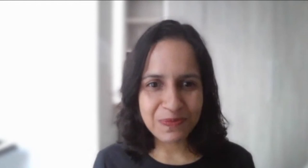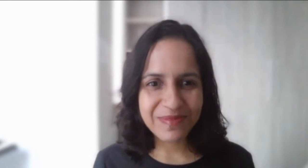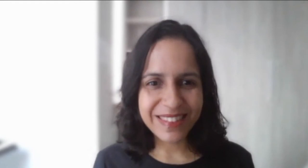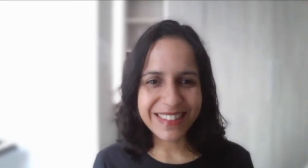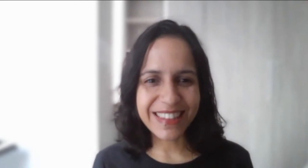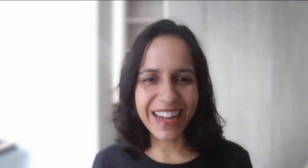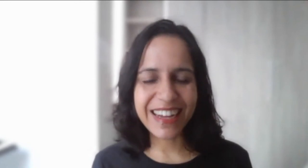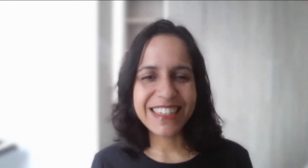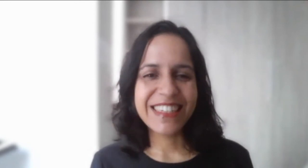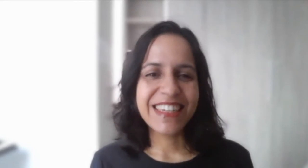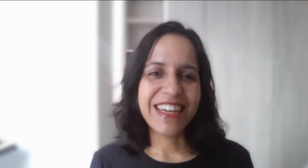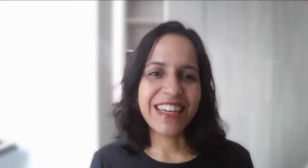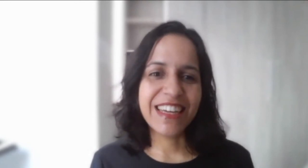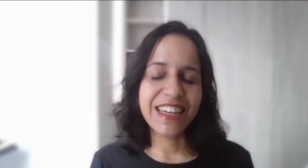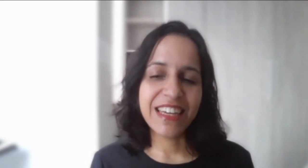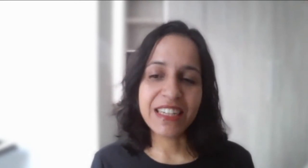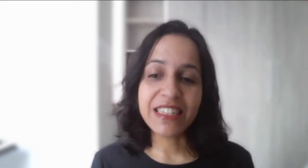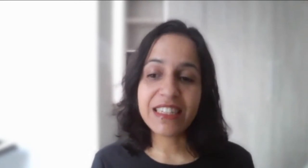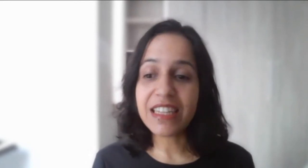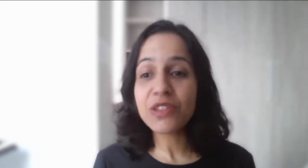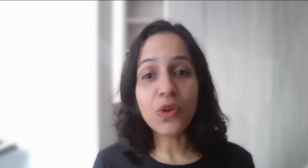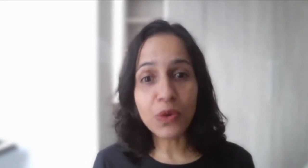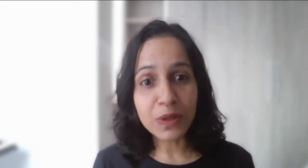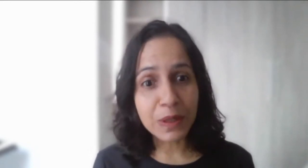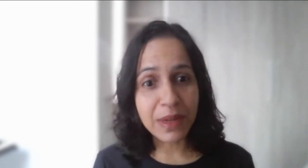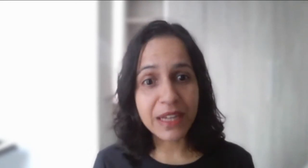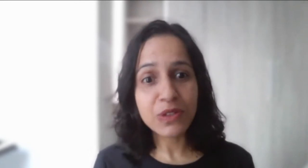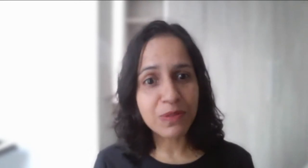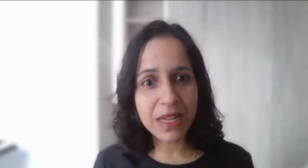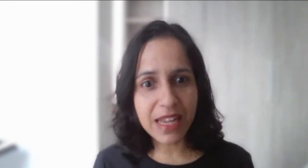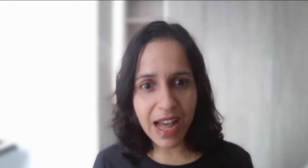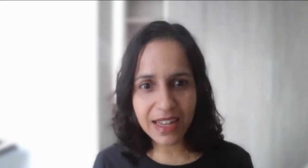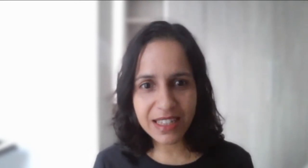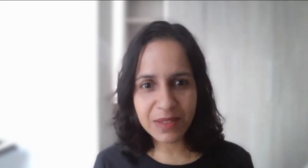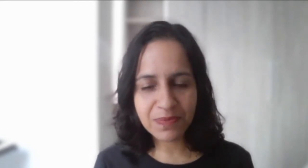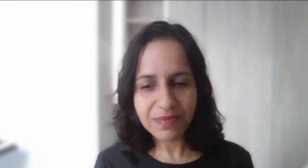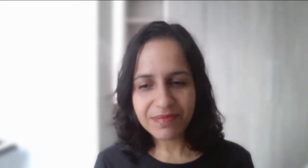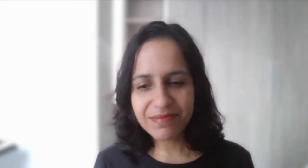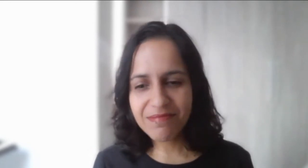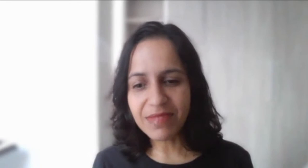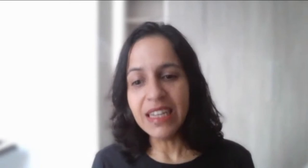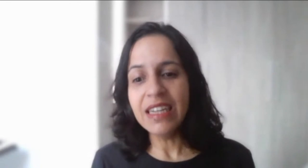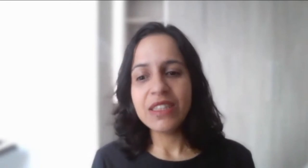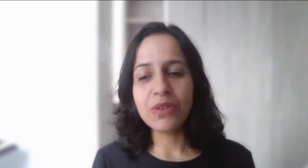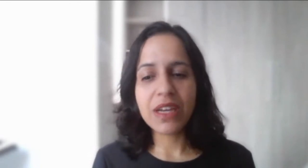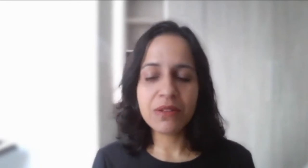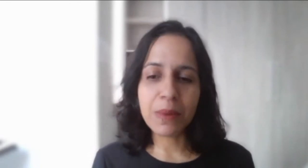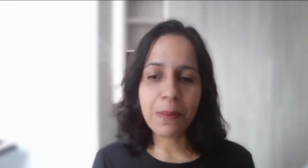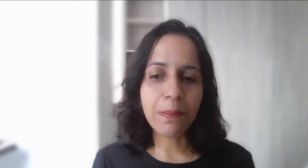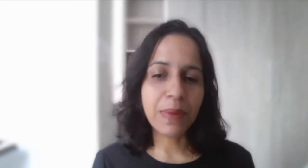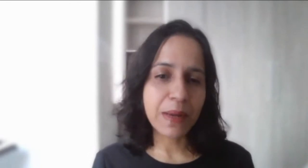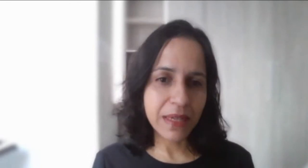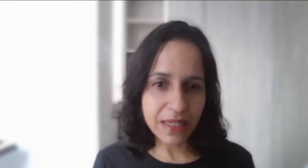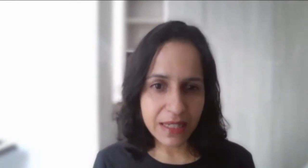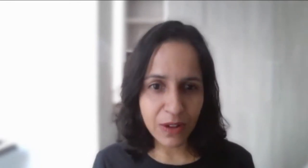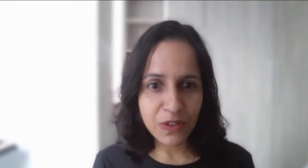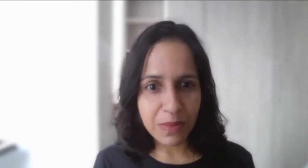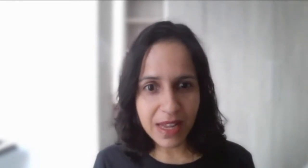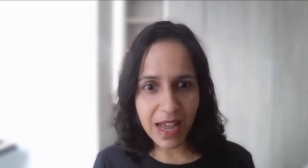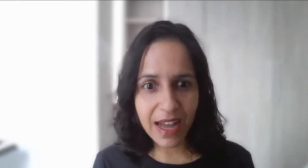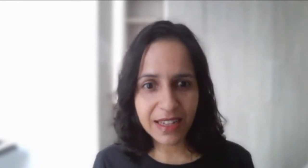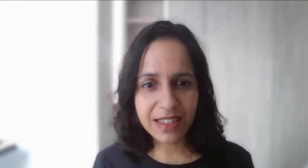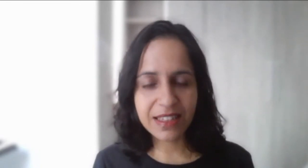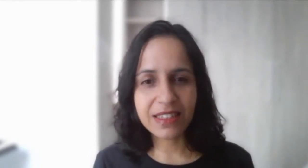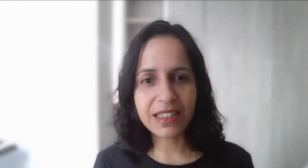orgulho, tá? E sei que esse orgulho também é dos familiares. Então, quero também parabenizar